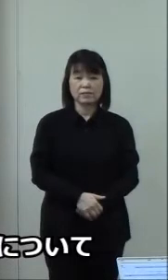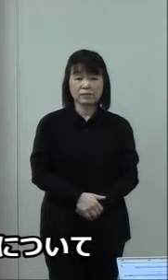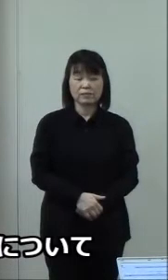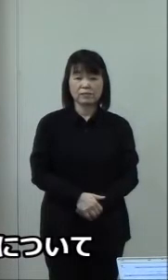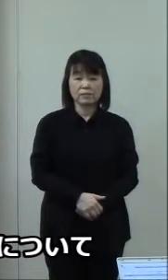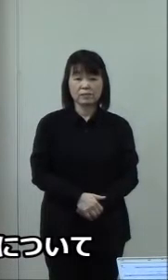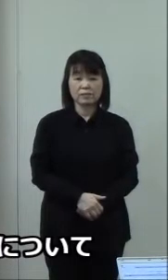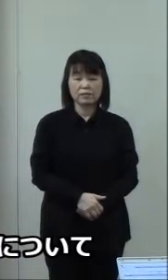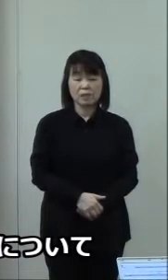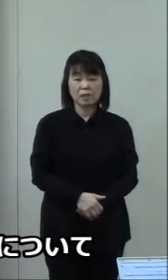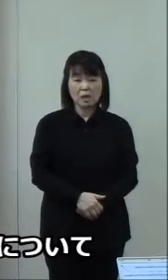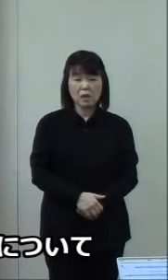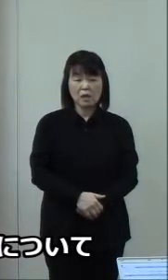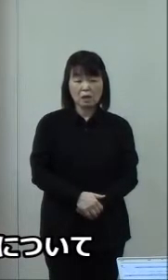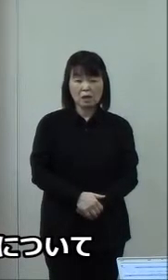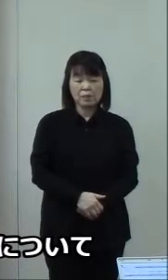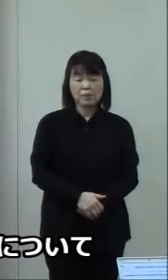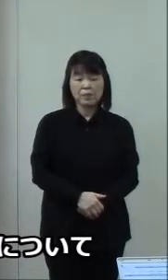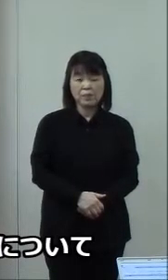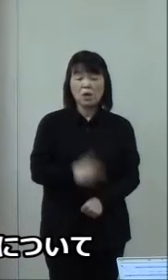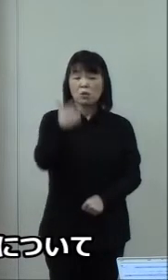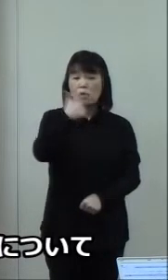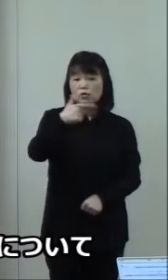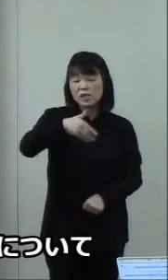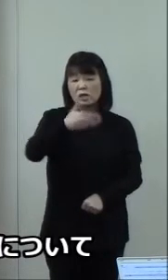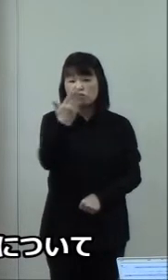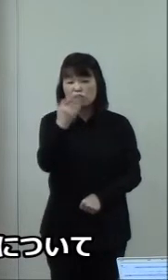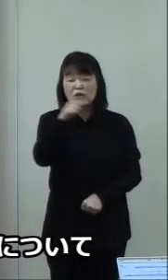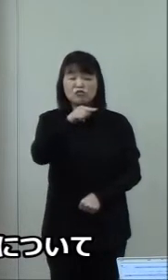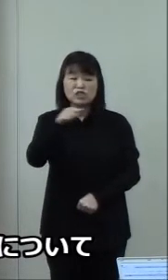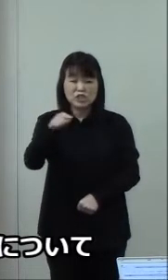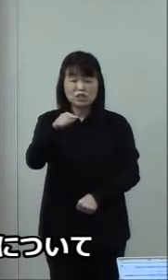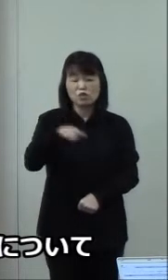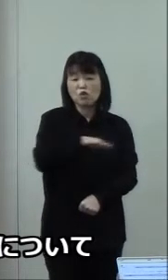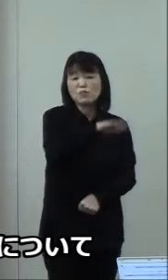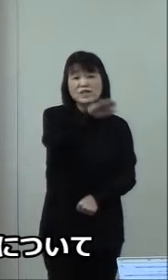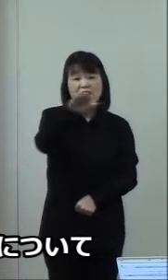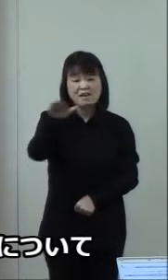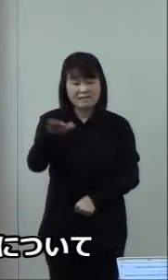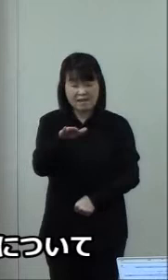者は約6900人で、2回目接種から